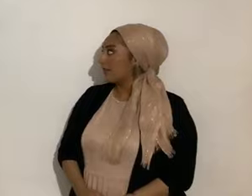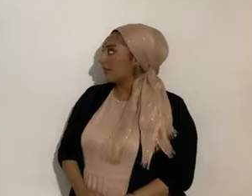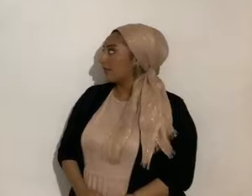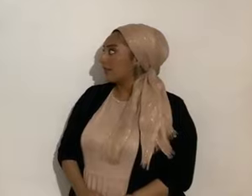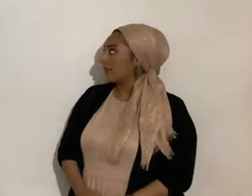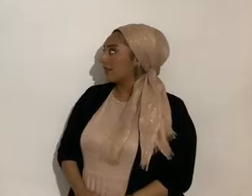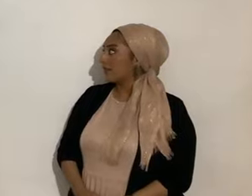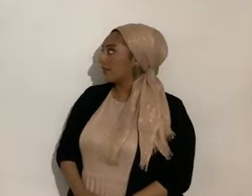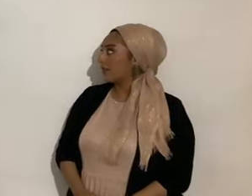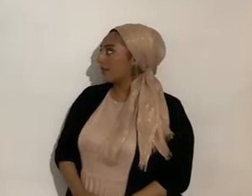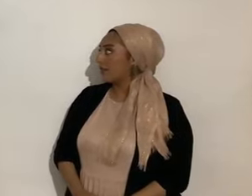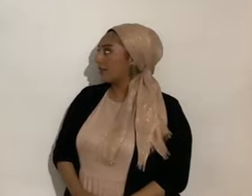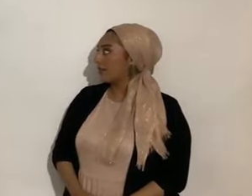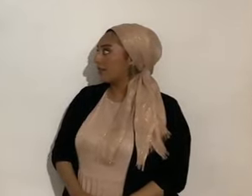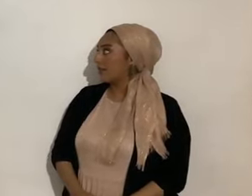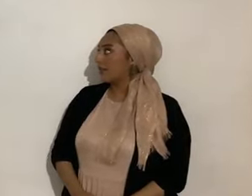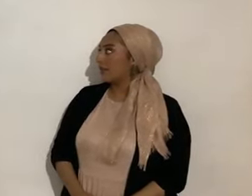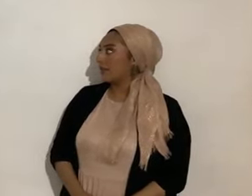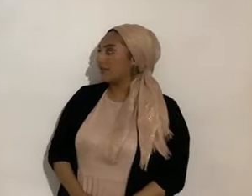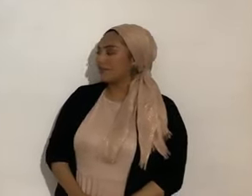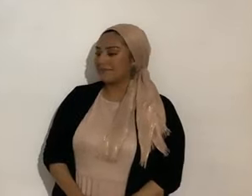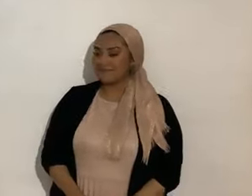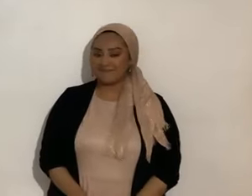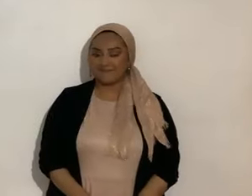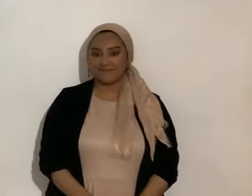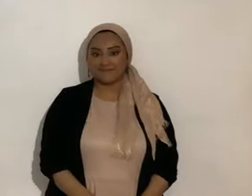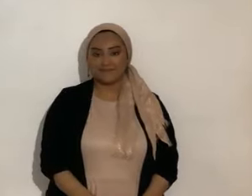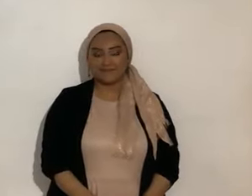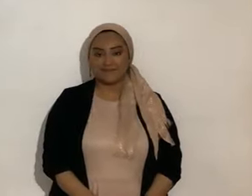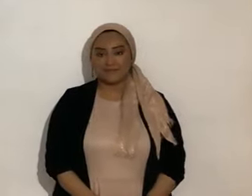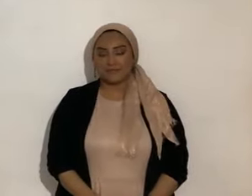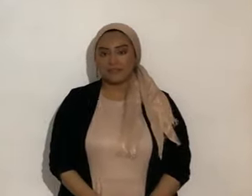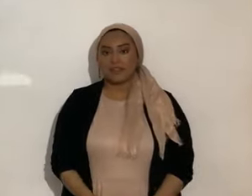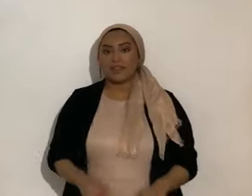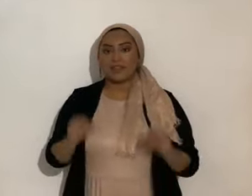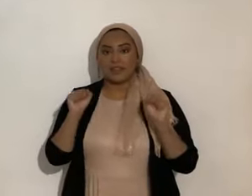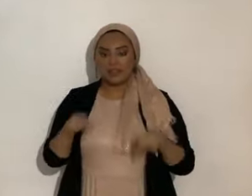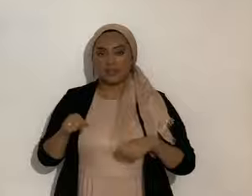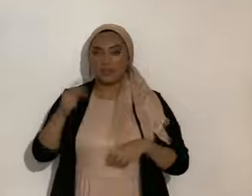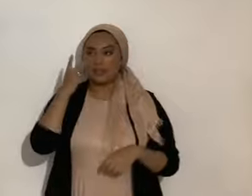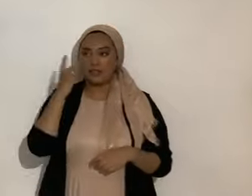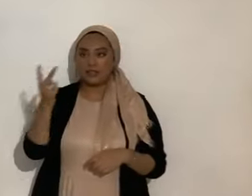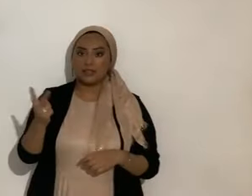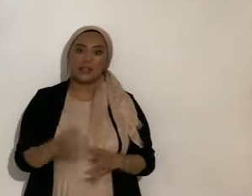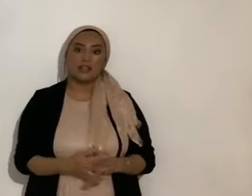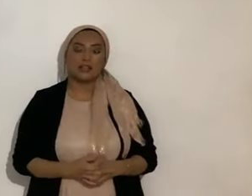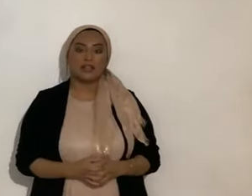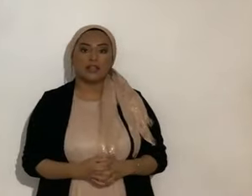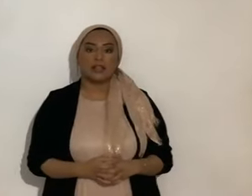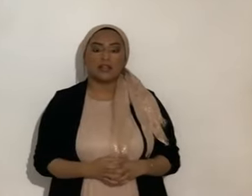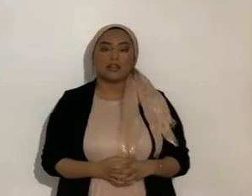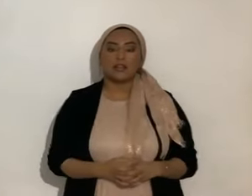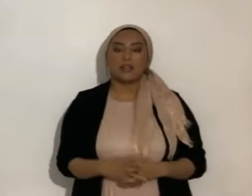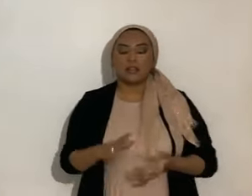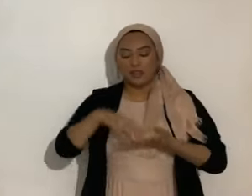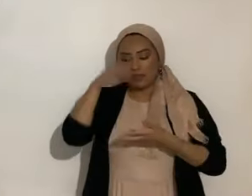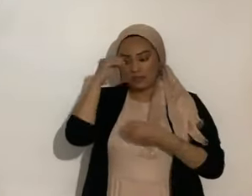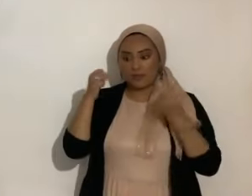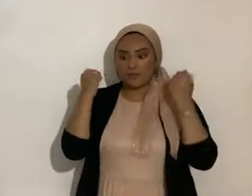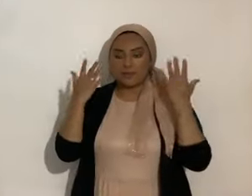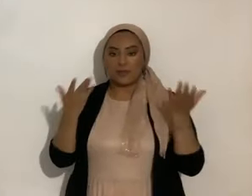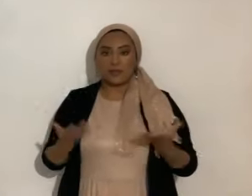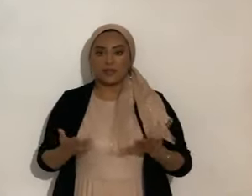ni siquiera es mío, me lo están prestando, aleluya. Bueno, se puede ver. A ver, vamos a analizar varias cosas aquí que